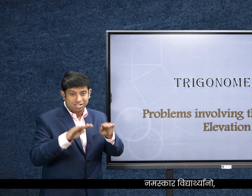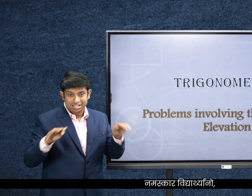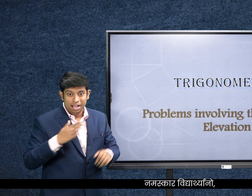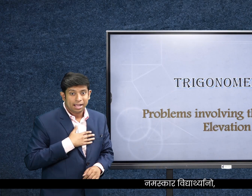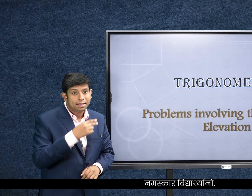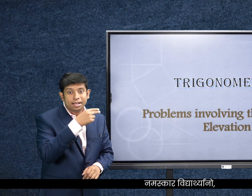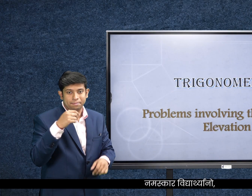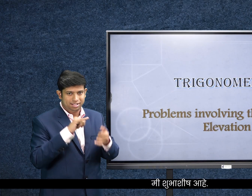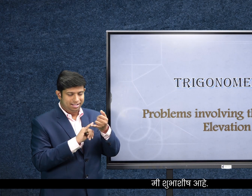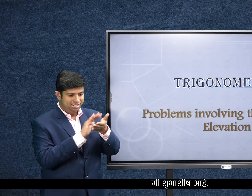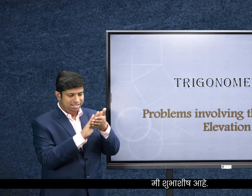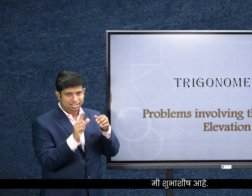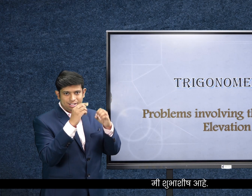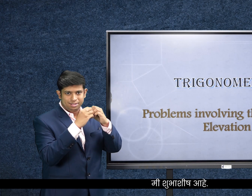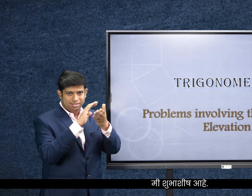नमस्कार विद्यार्थ्यांनो, मी शुभाशिष आहे.